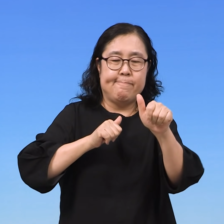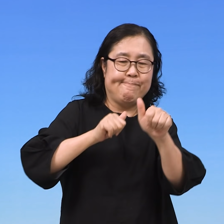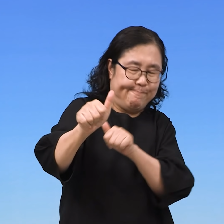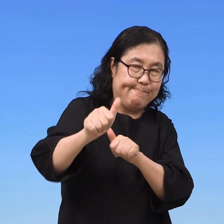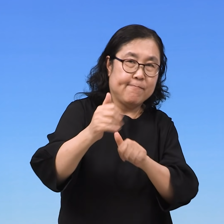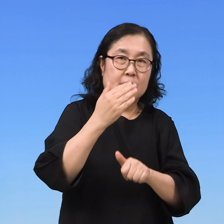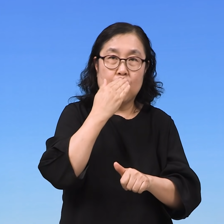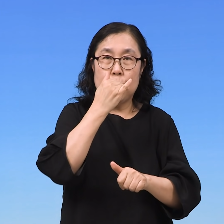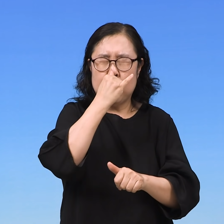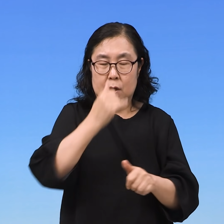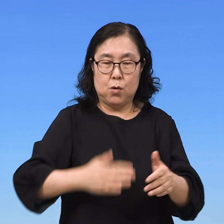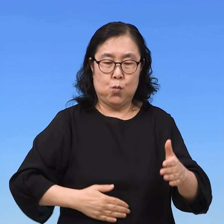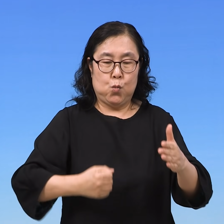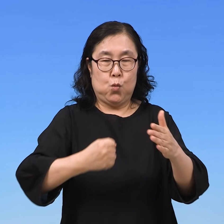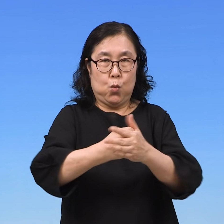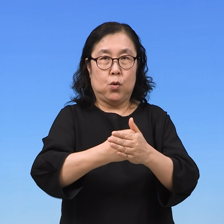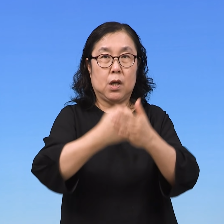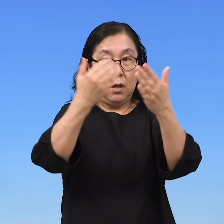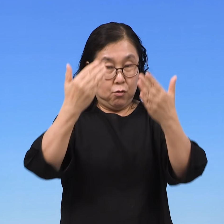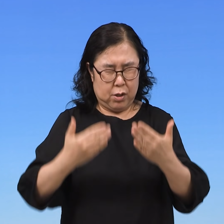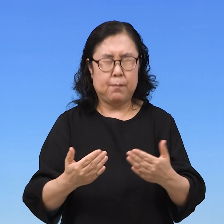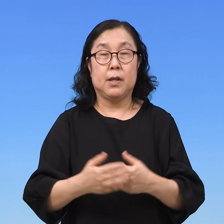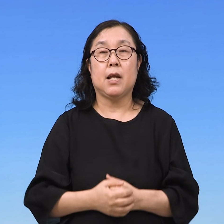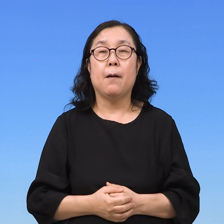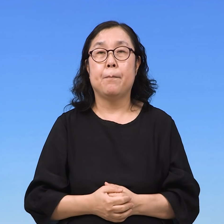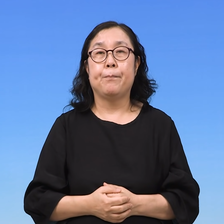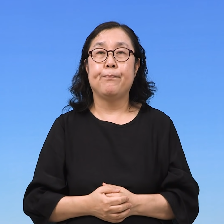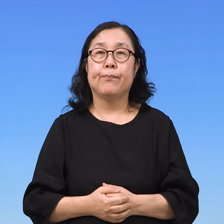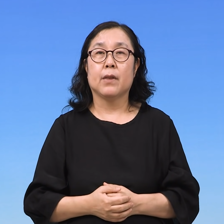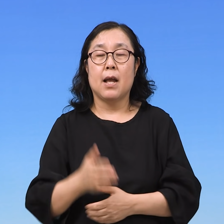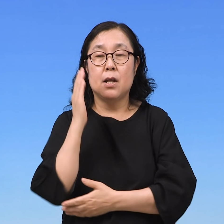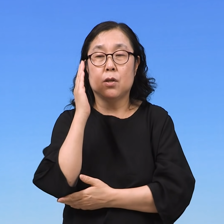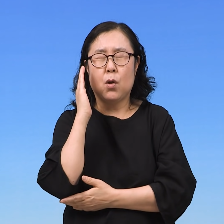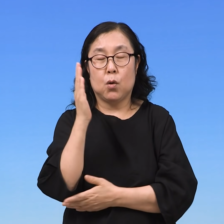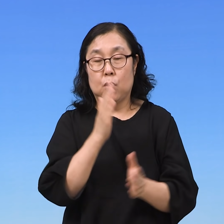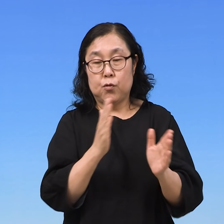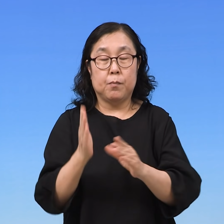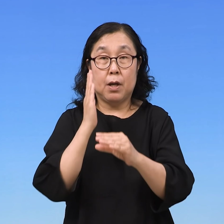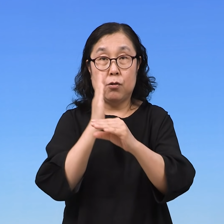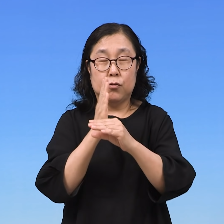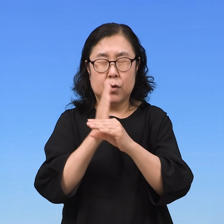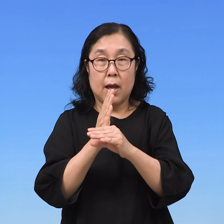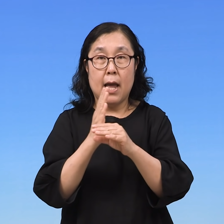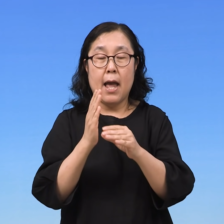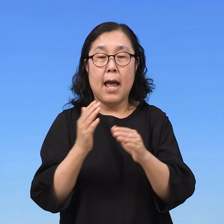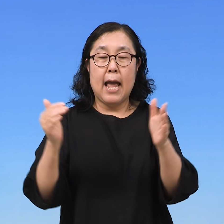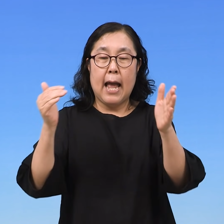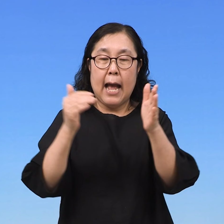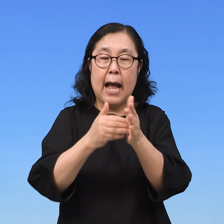뚫고 나갈 수 있는 용기를 줘요. 저는 이 설교를 준비하다가요,